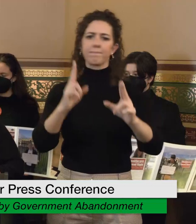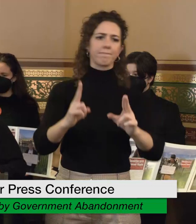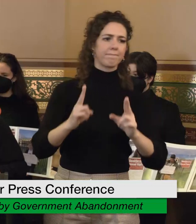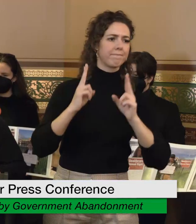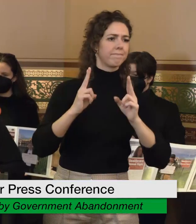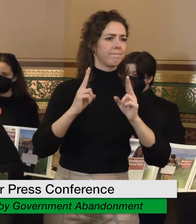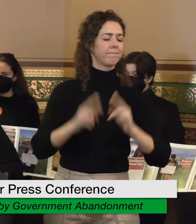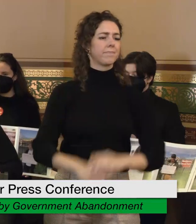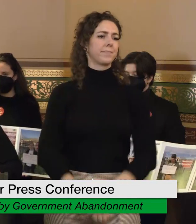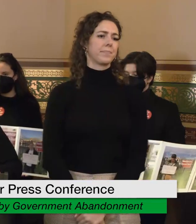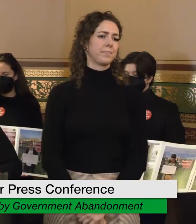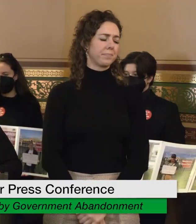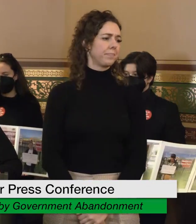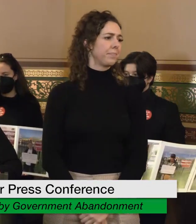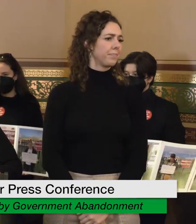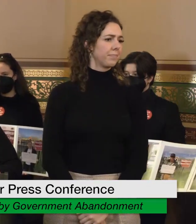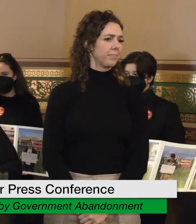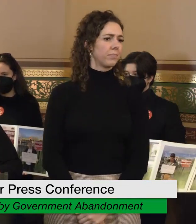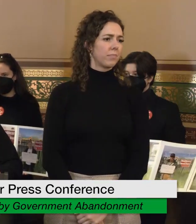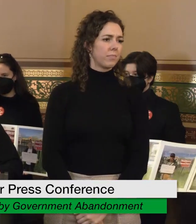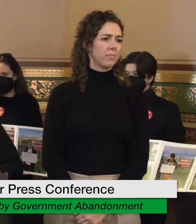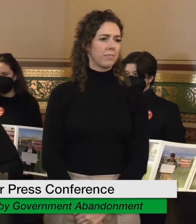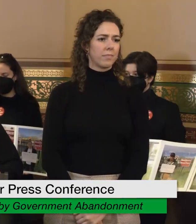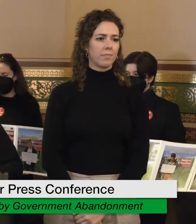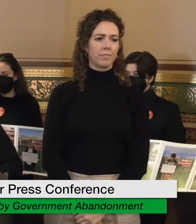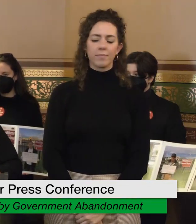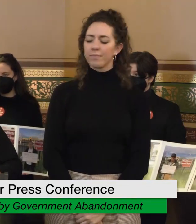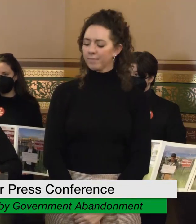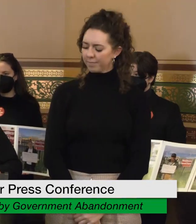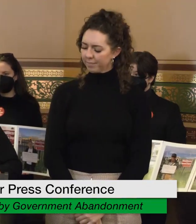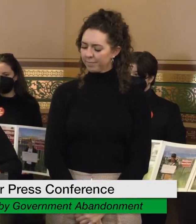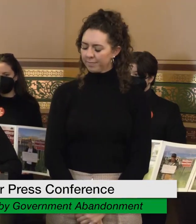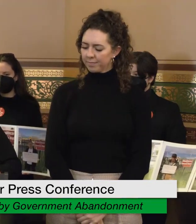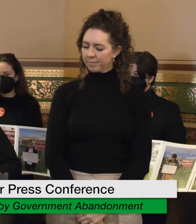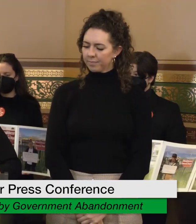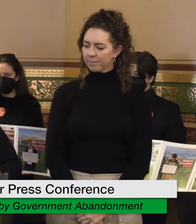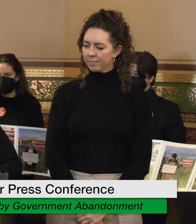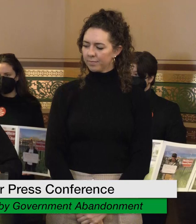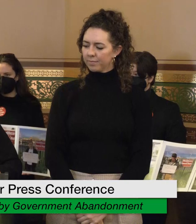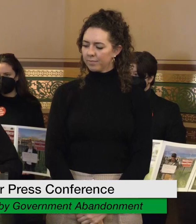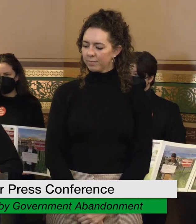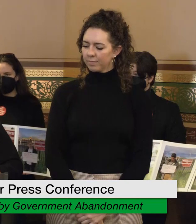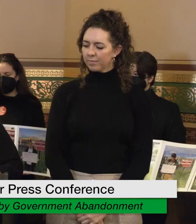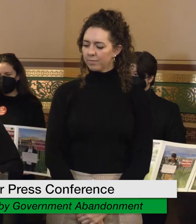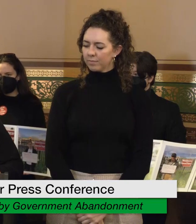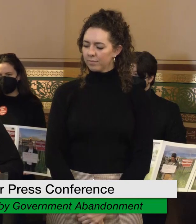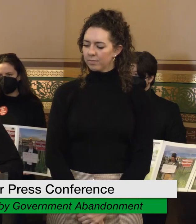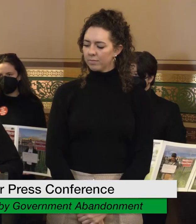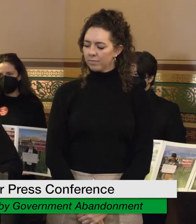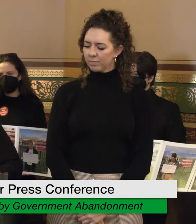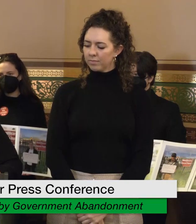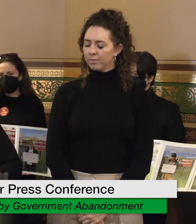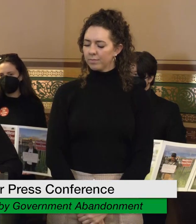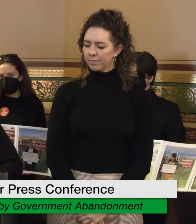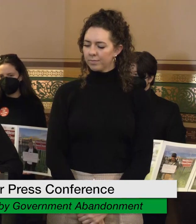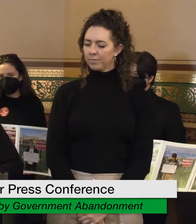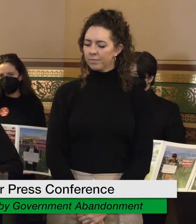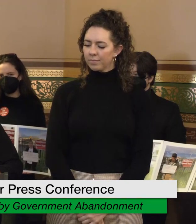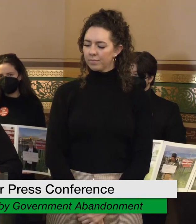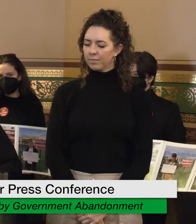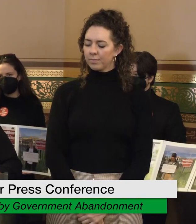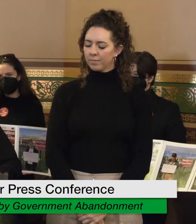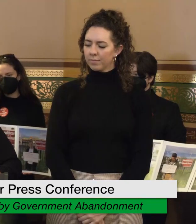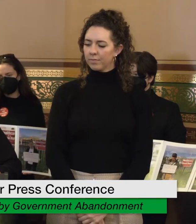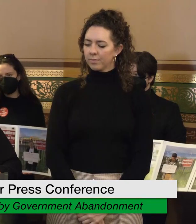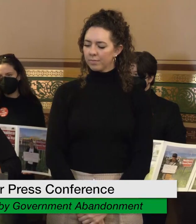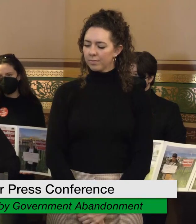La crisis de vivienda en Vermont es grave, y para nuestra comunidad migrante hay discriminación de varias maneras con